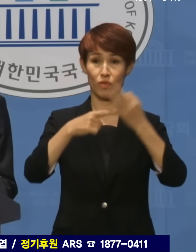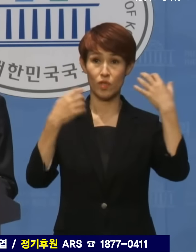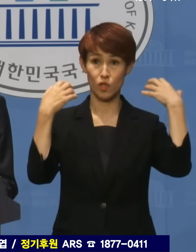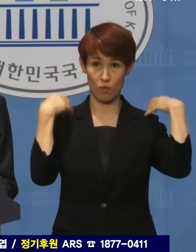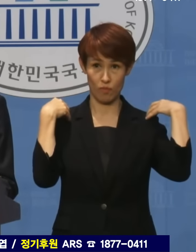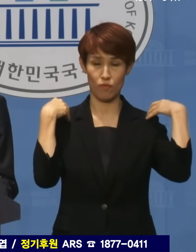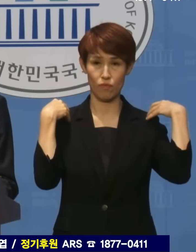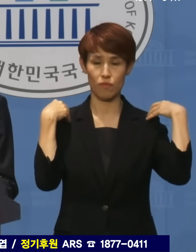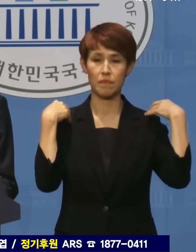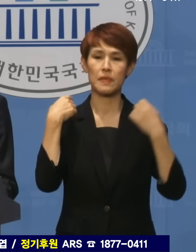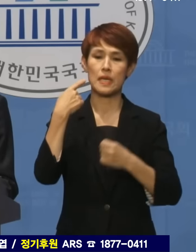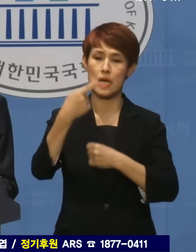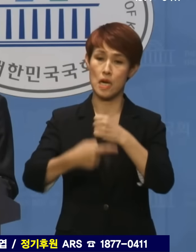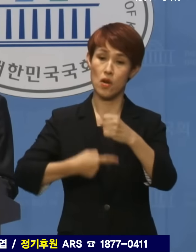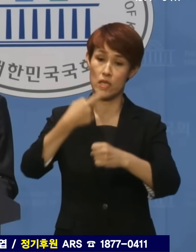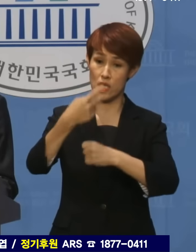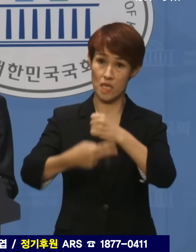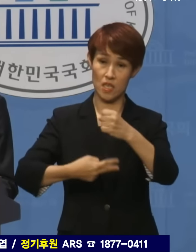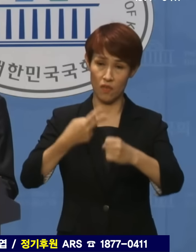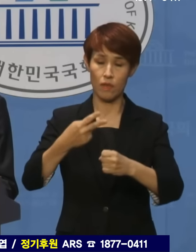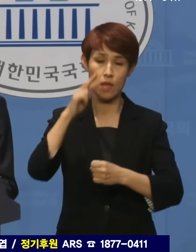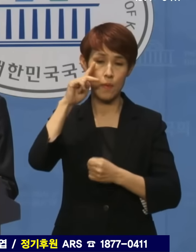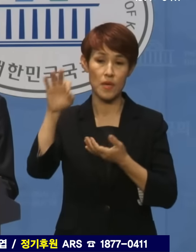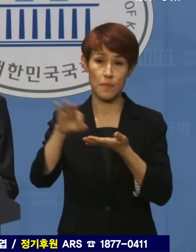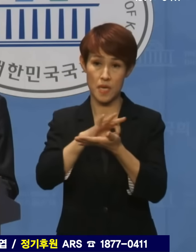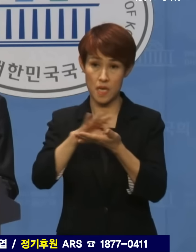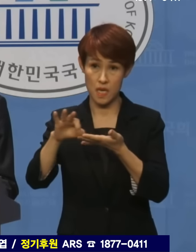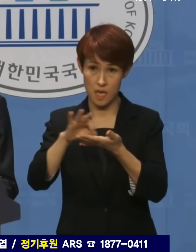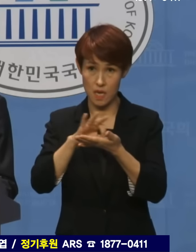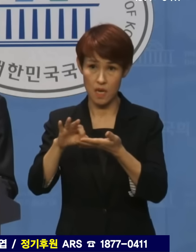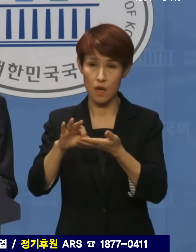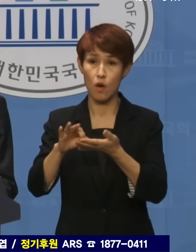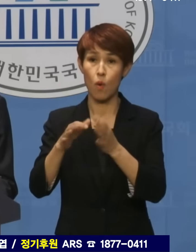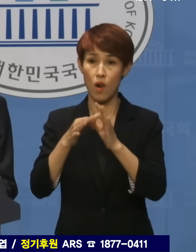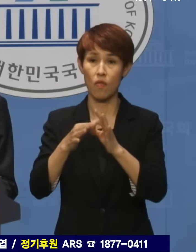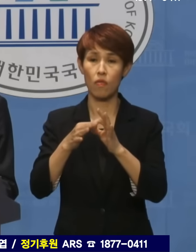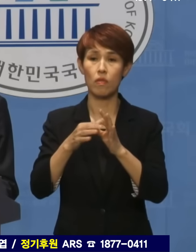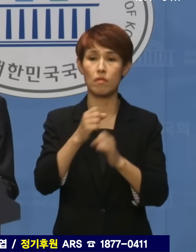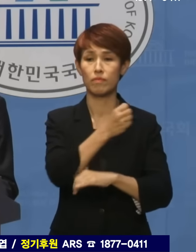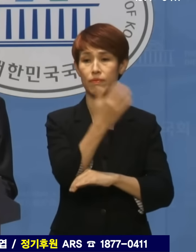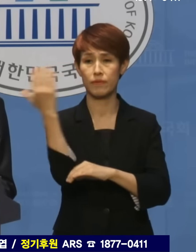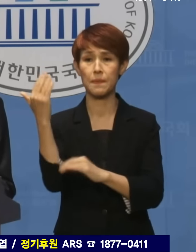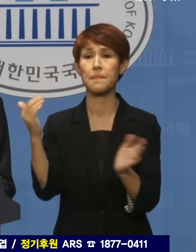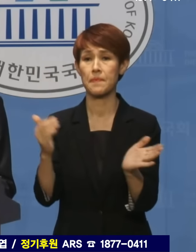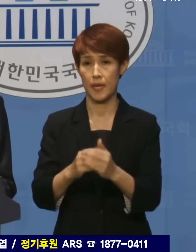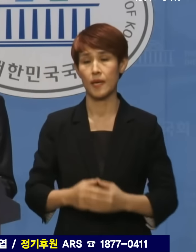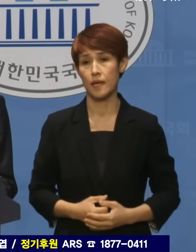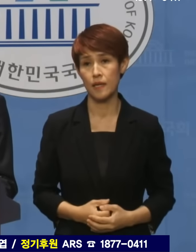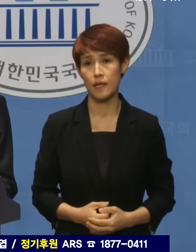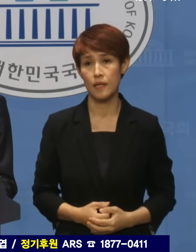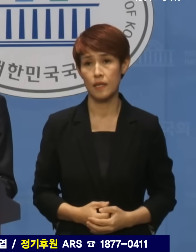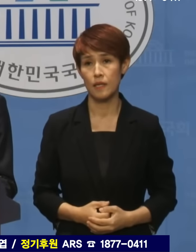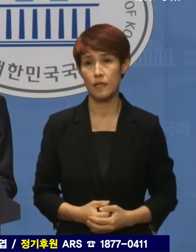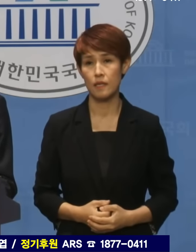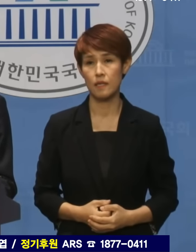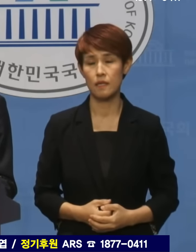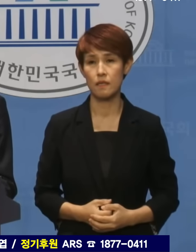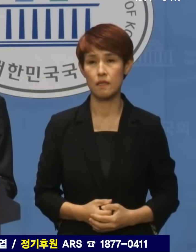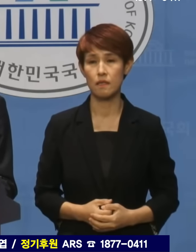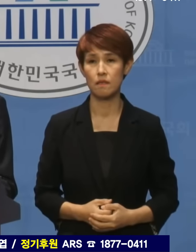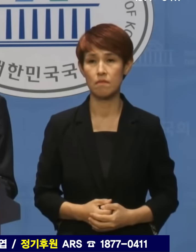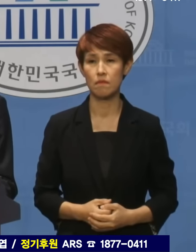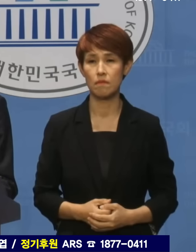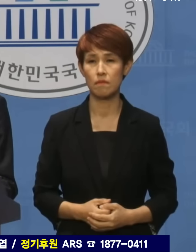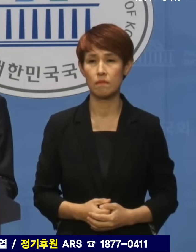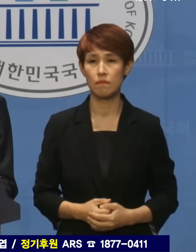정부 임기 1 2년차 예비비 집행에 대한 언론의 보도가 있었습니다 예측 불가능한